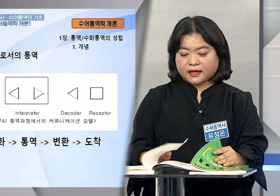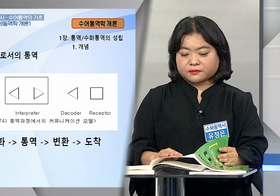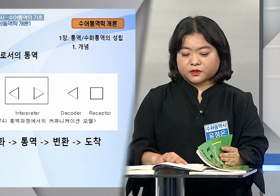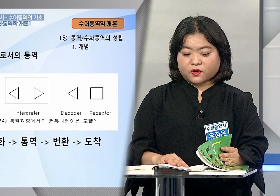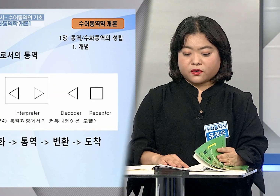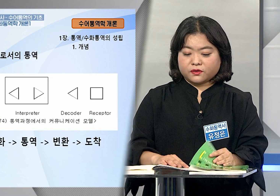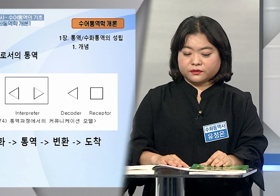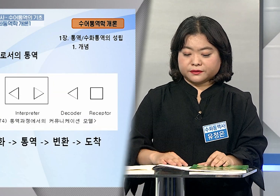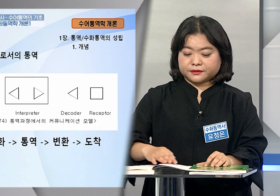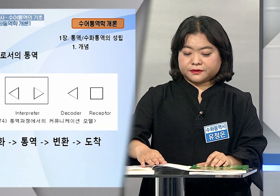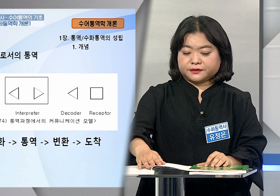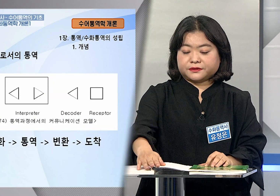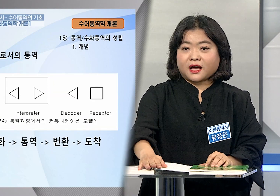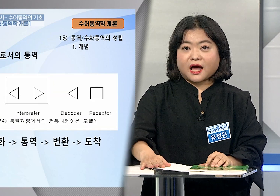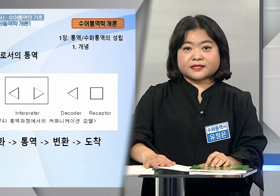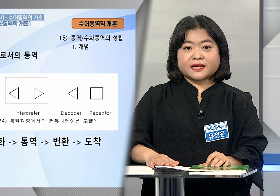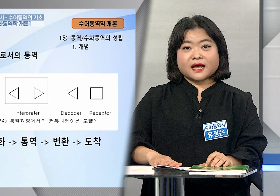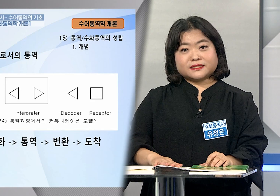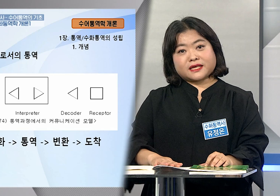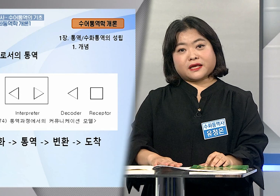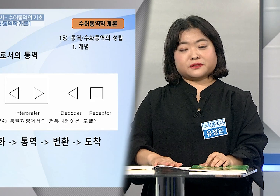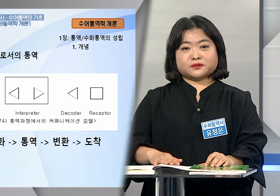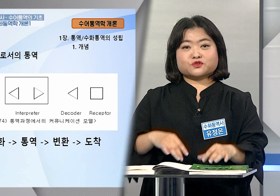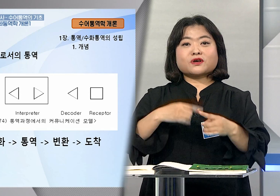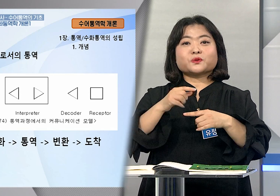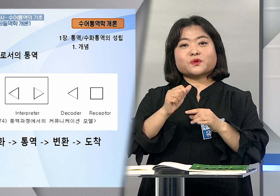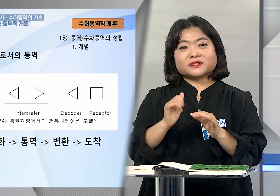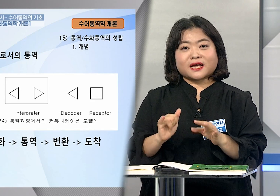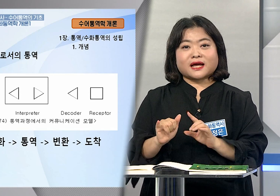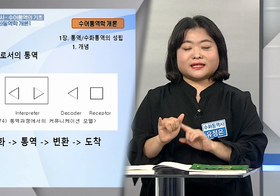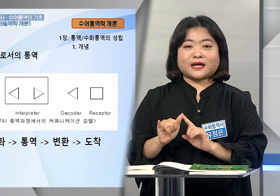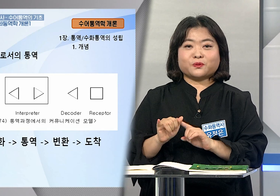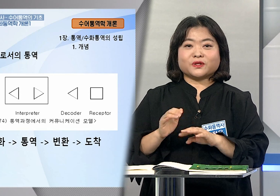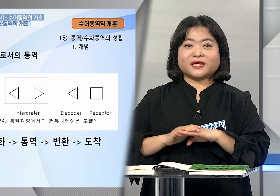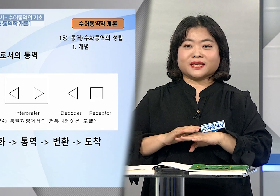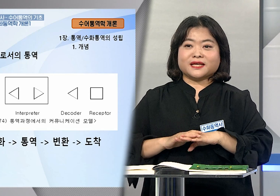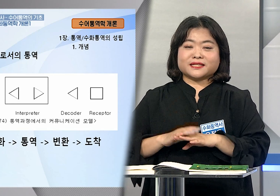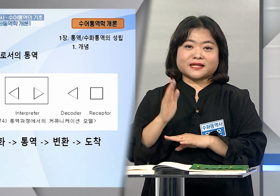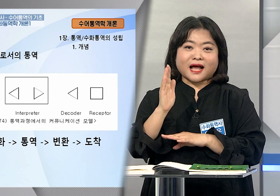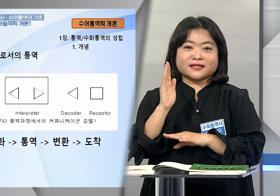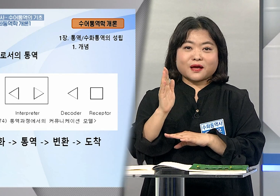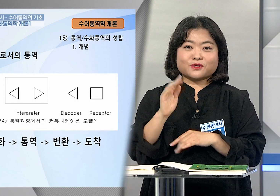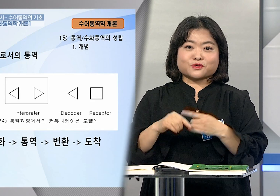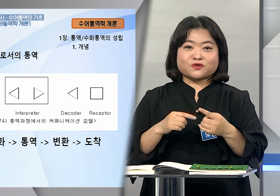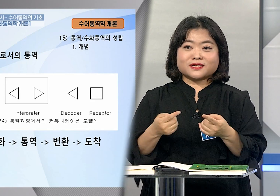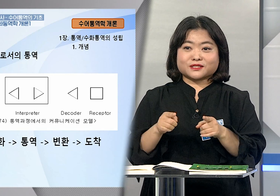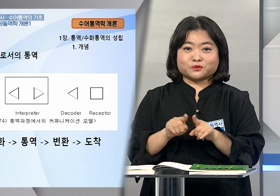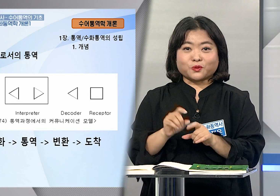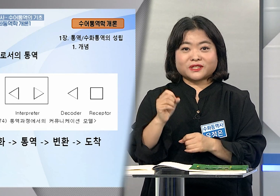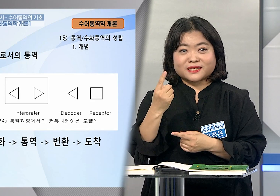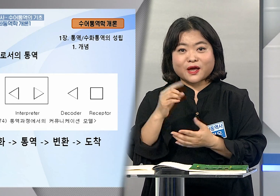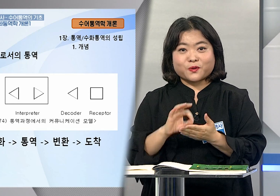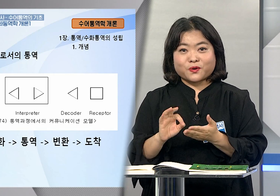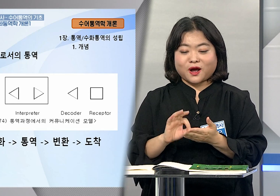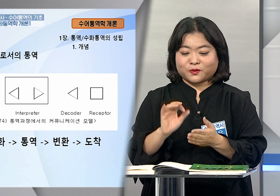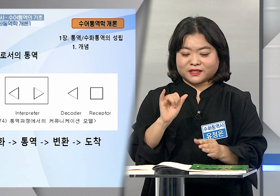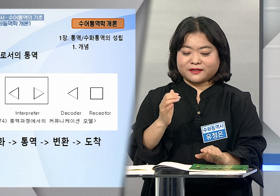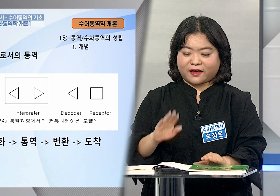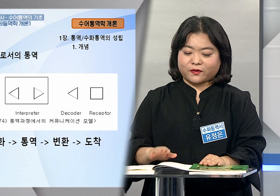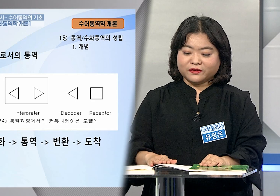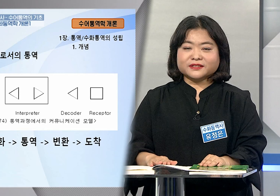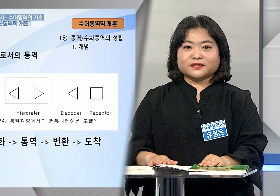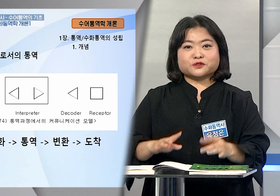자, 그 다음요. 제가 이제 수화 통역사이다 보니 이제 강의를 하면서 수화를 지금 동시에